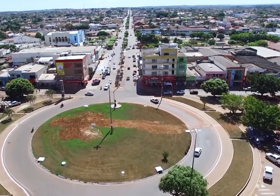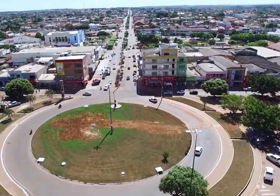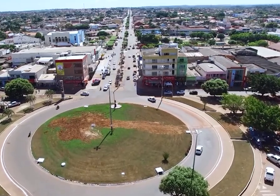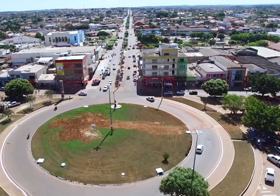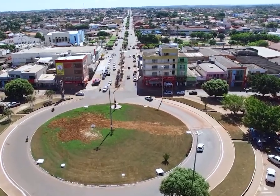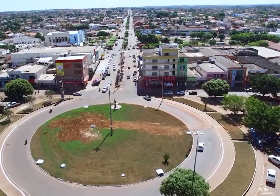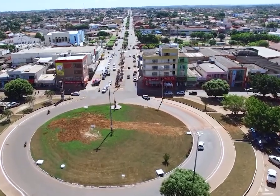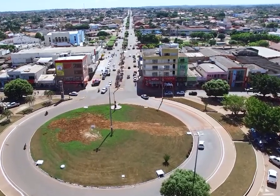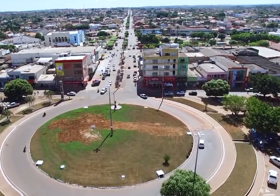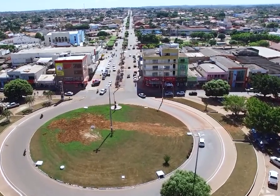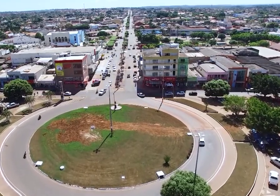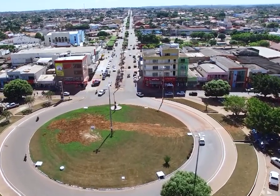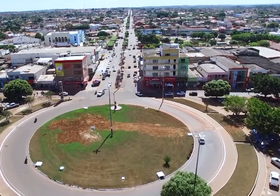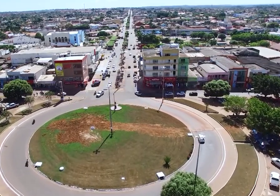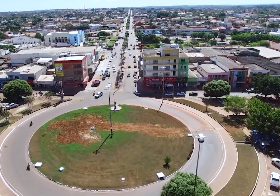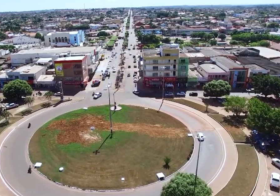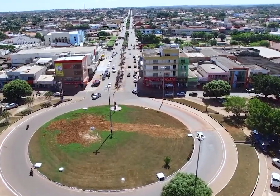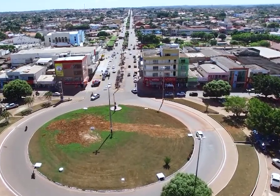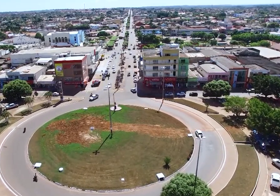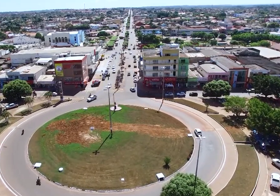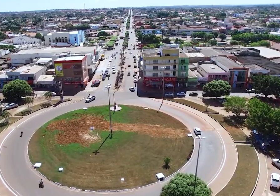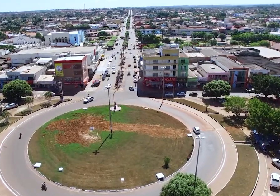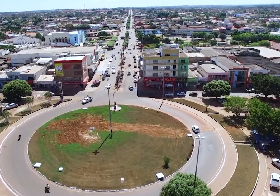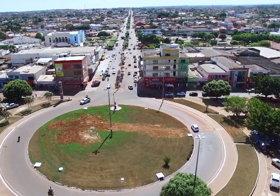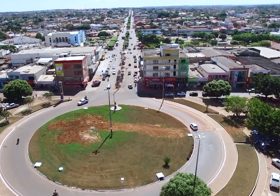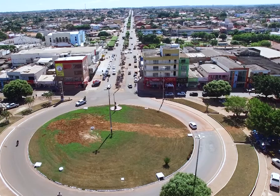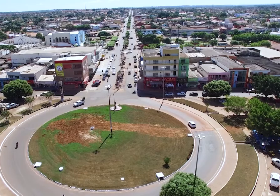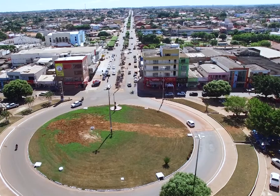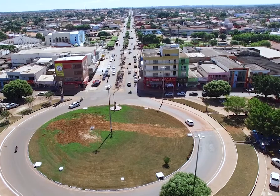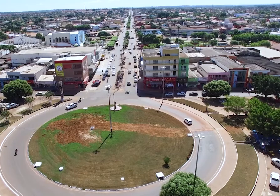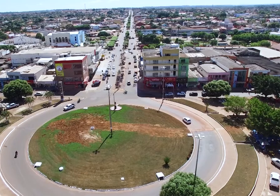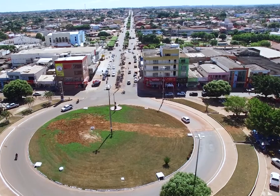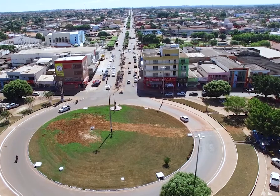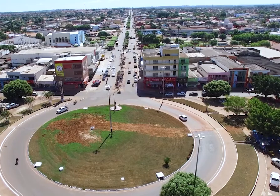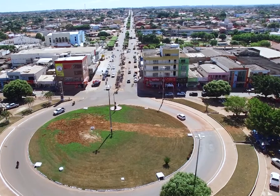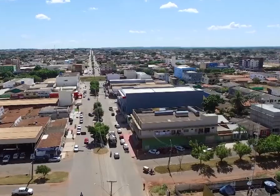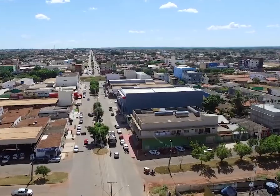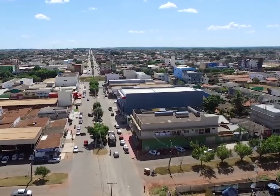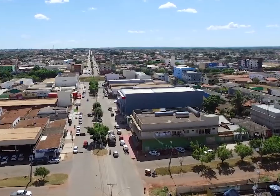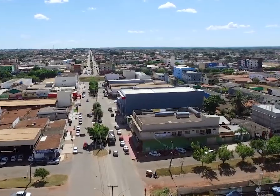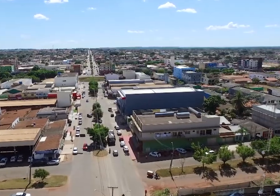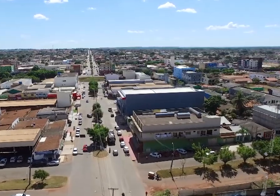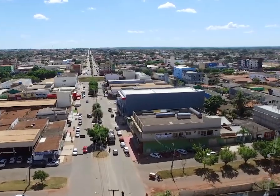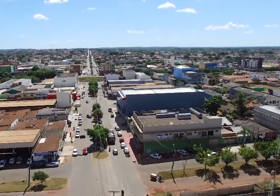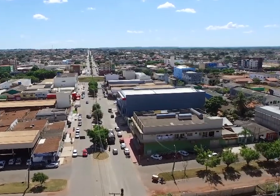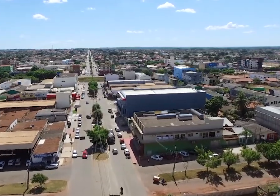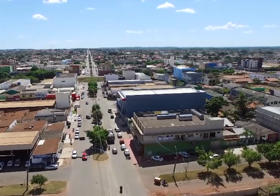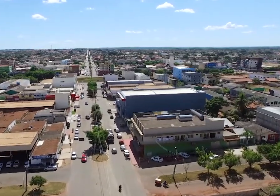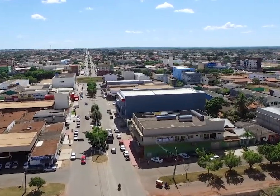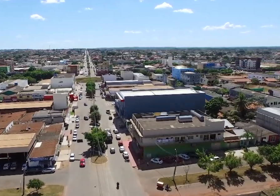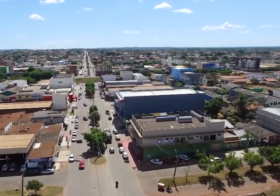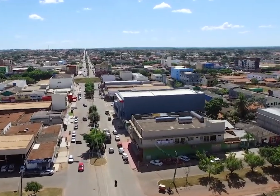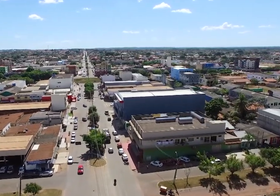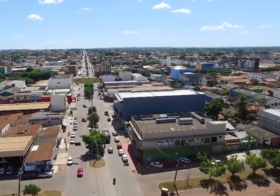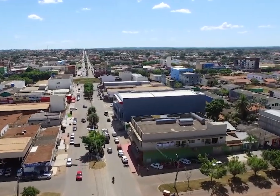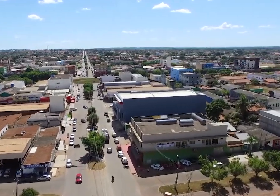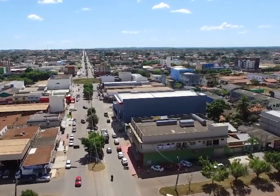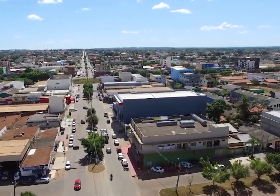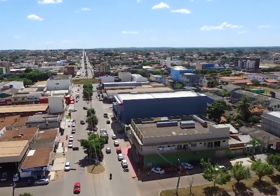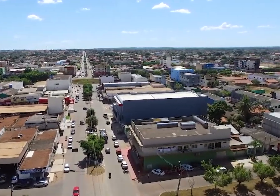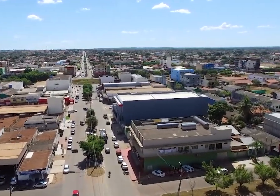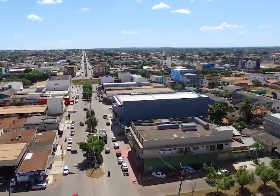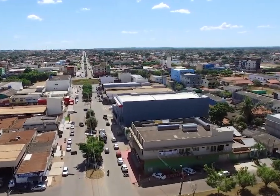para que atenda a comunidade esse importante tanto na ida hora que entra entra na loja como também na hora que sai